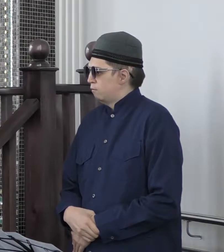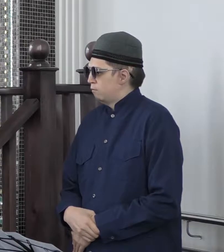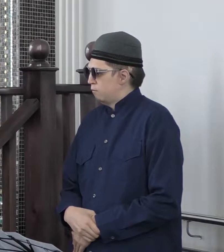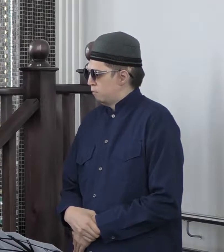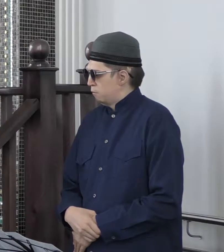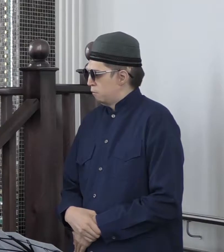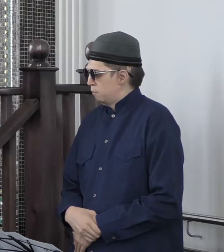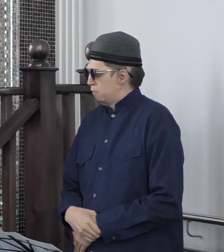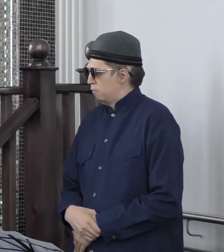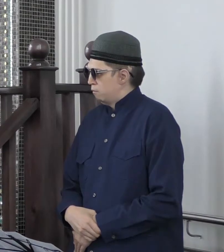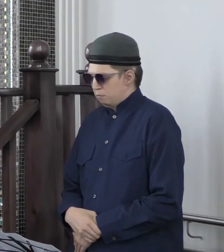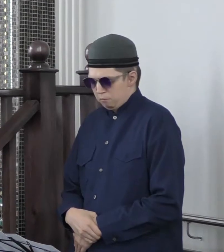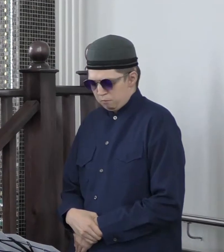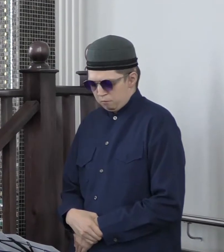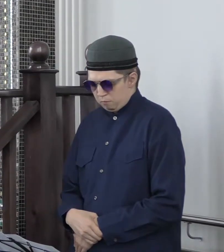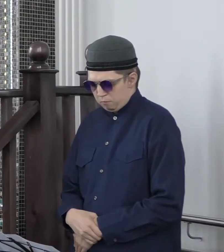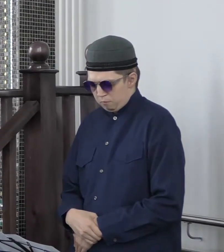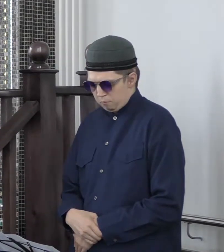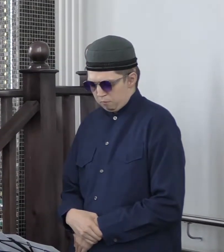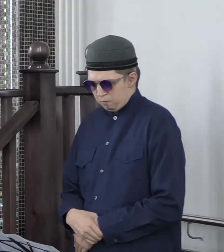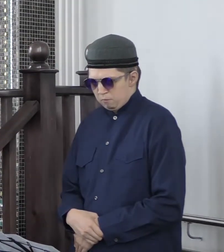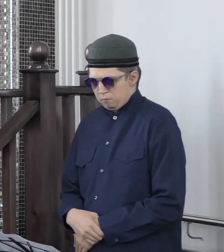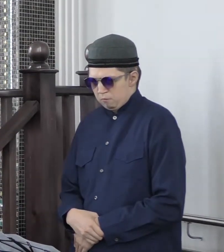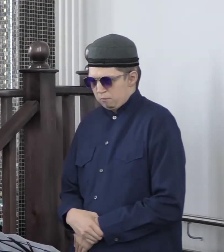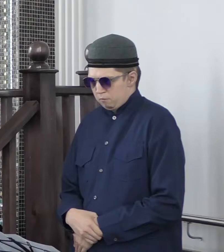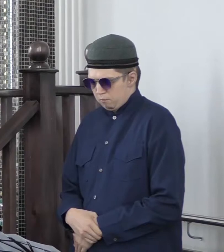طعامك، يلين قلبك وأن تدرك حاجتك.